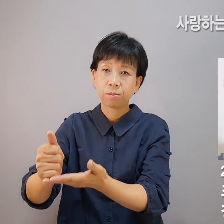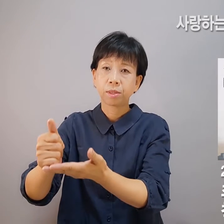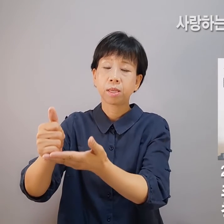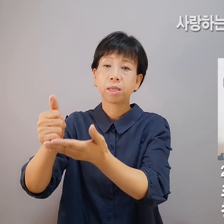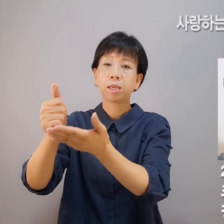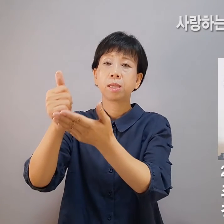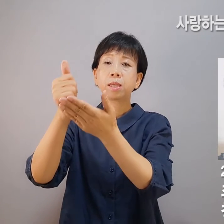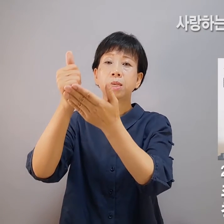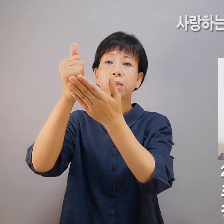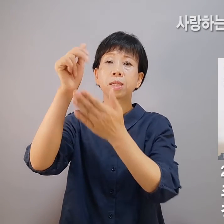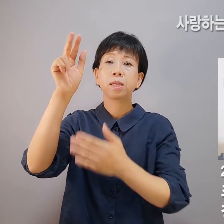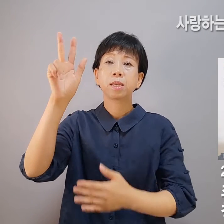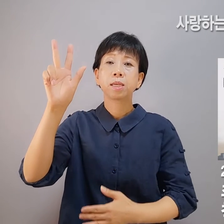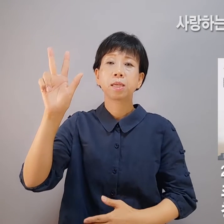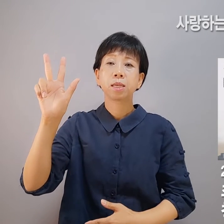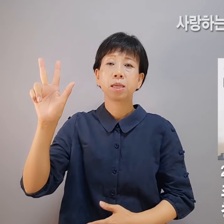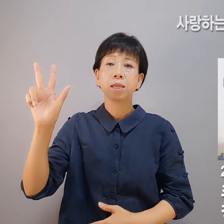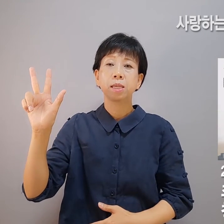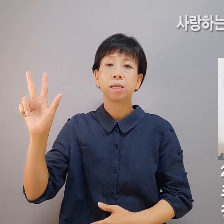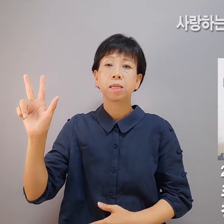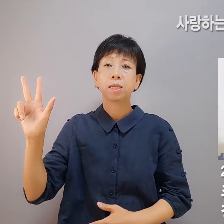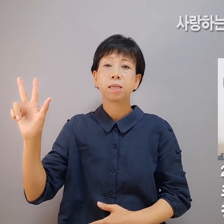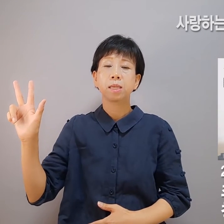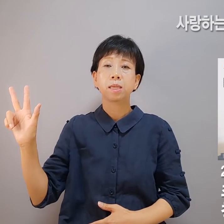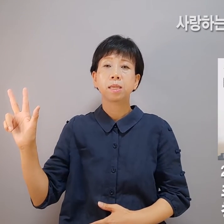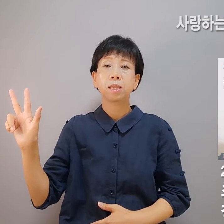주님만을 섬기리.